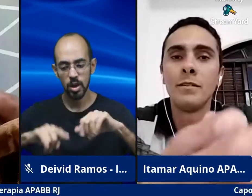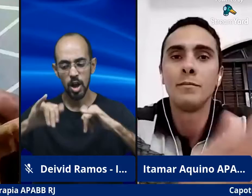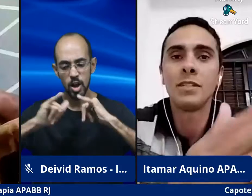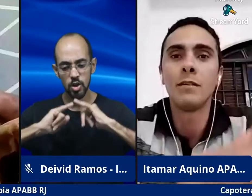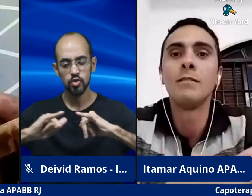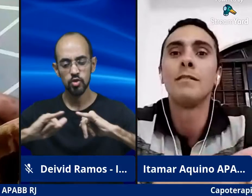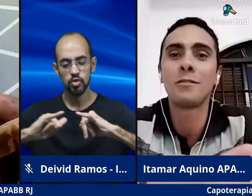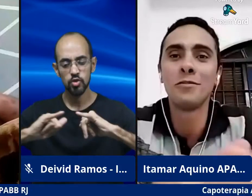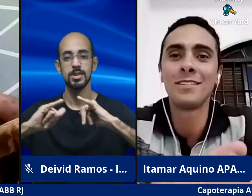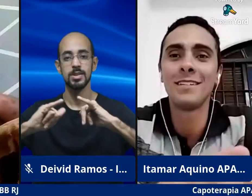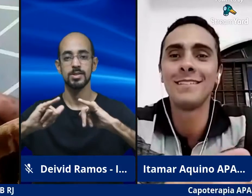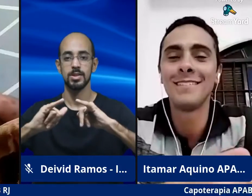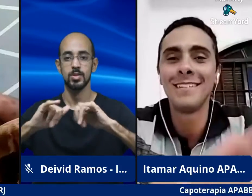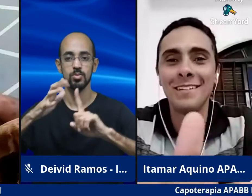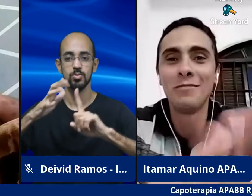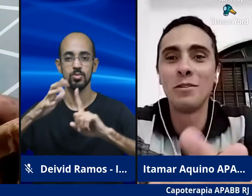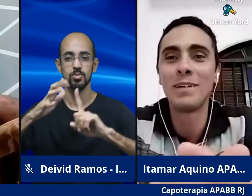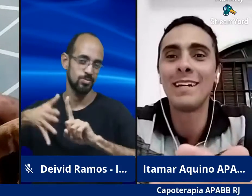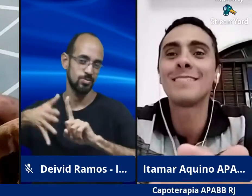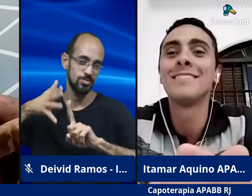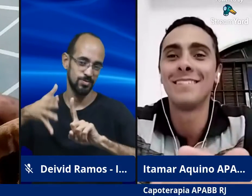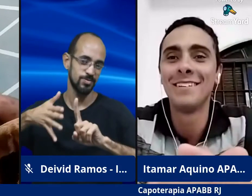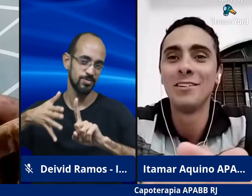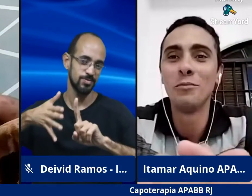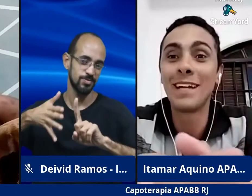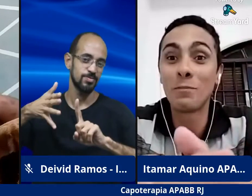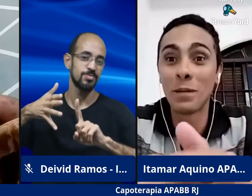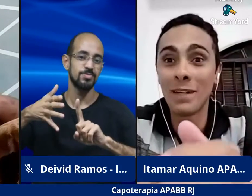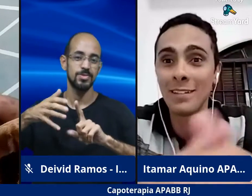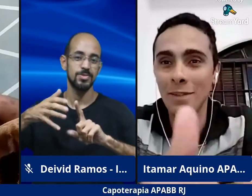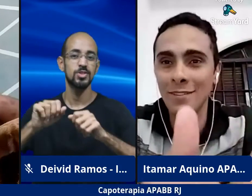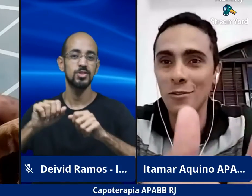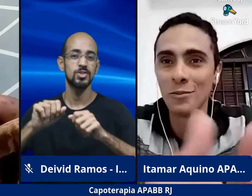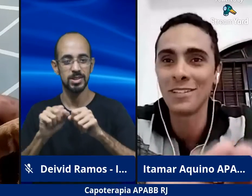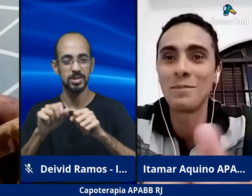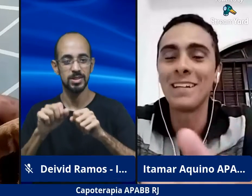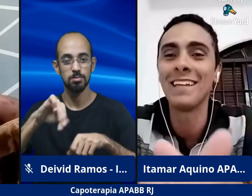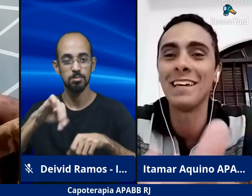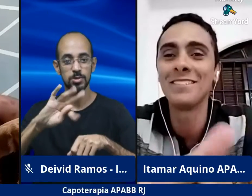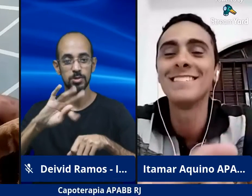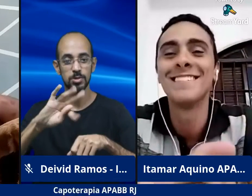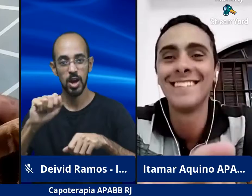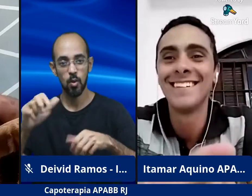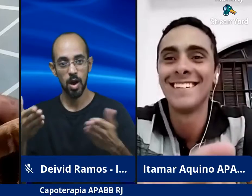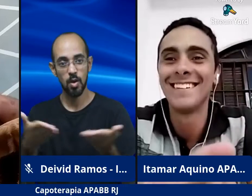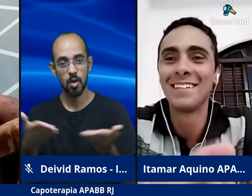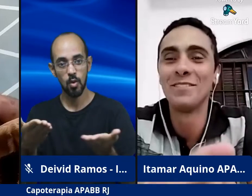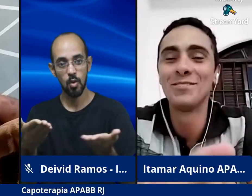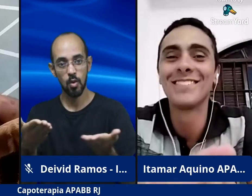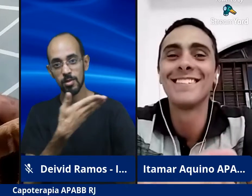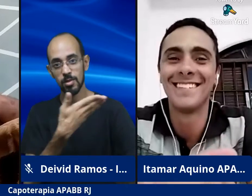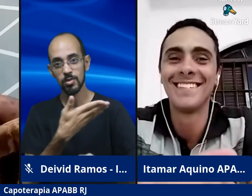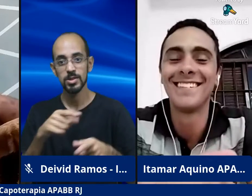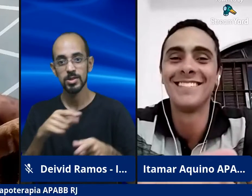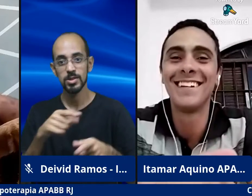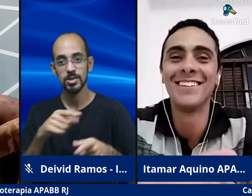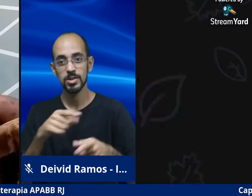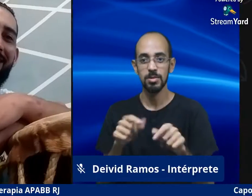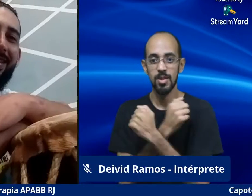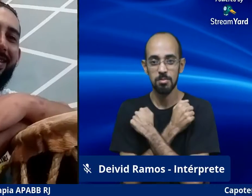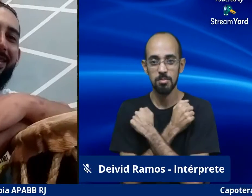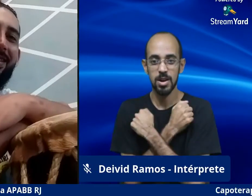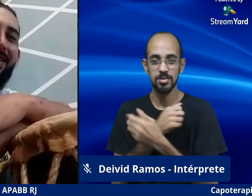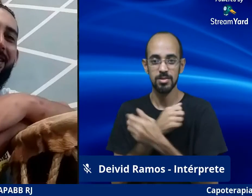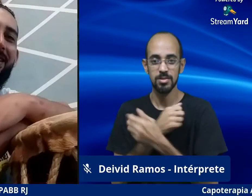isso. Michel, é com você. Um abraço. Obrigado pela participação, como sempre, aí, David. Tamo junto.